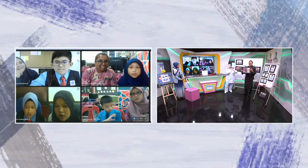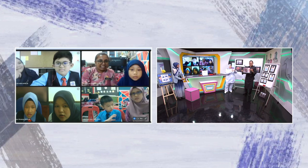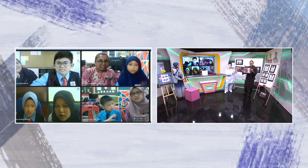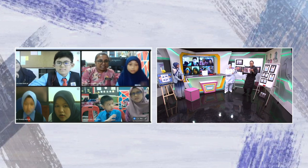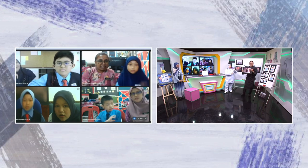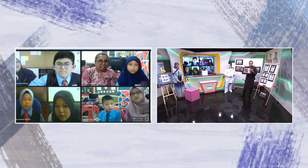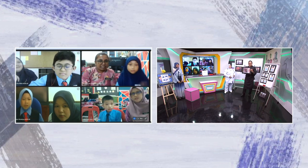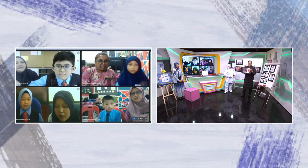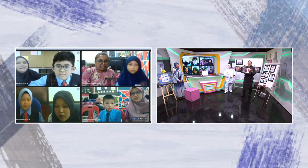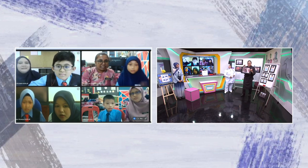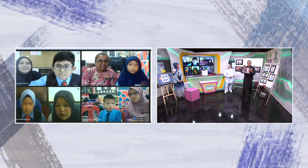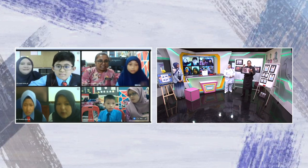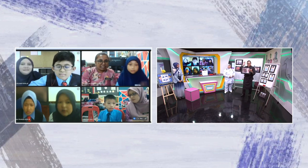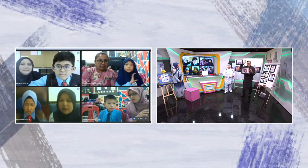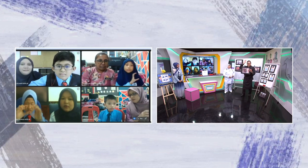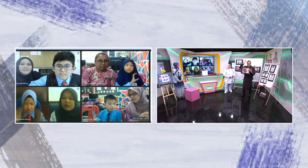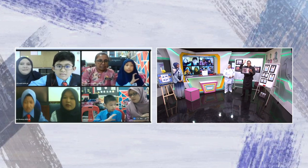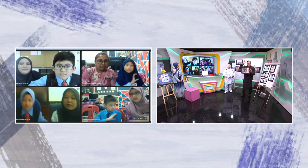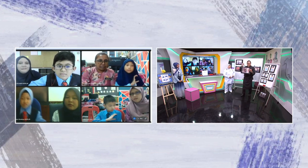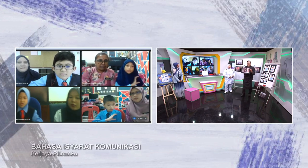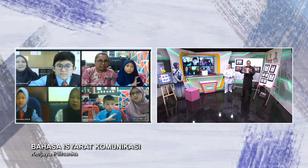isyarat apa? Siapa nak cuba?